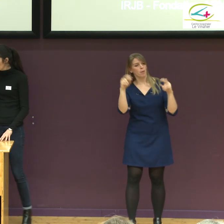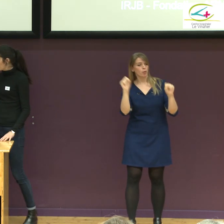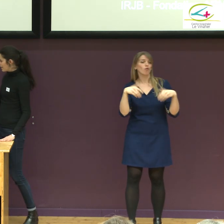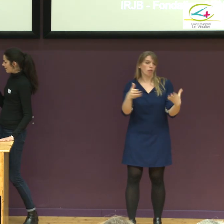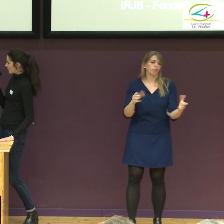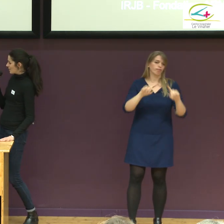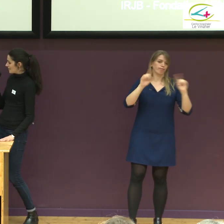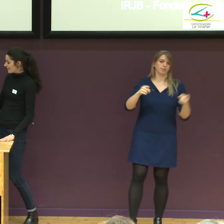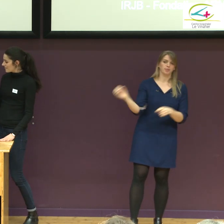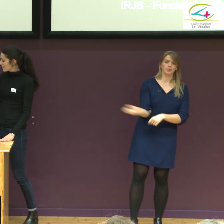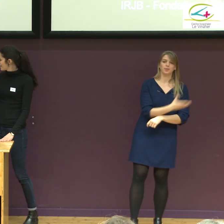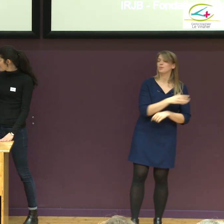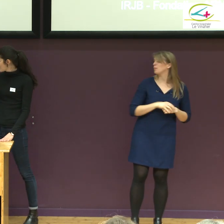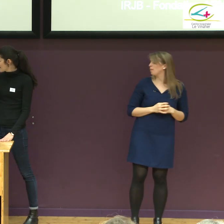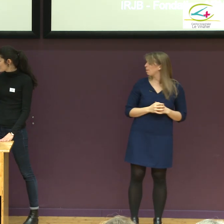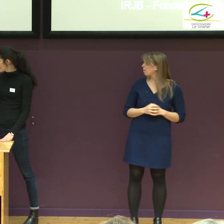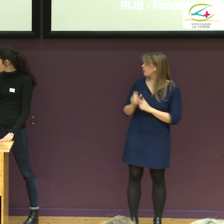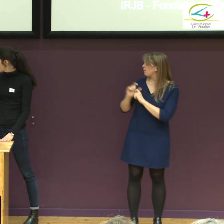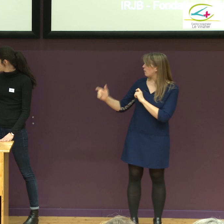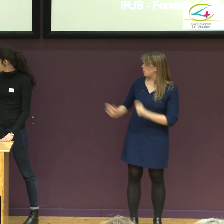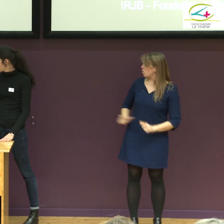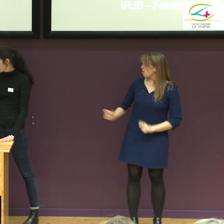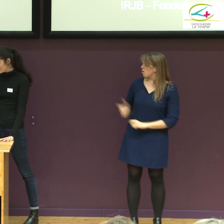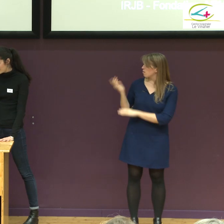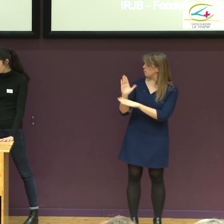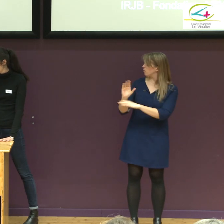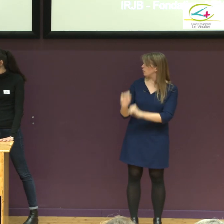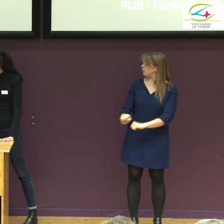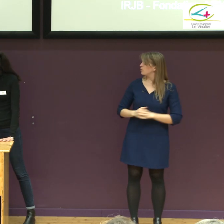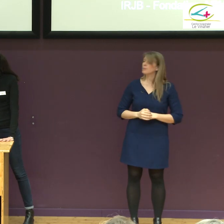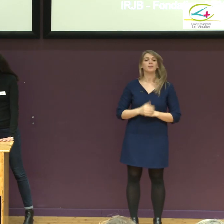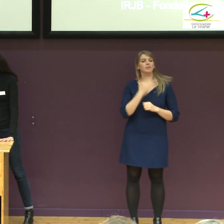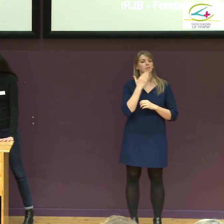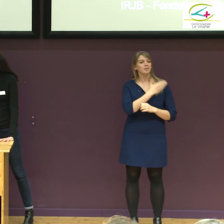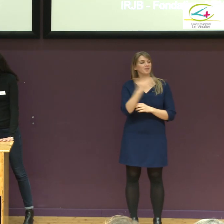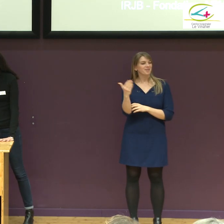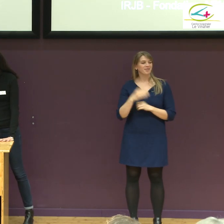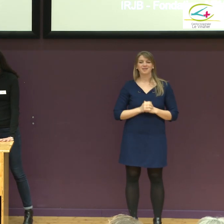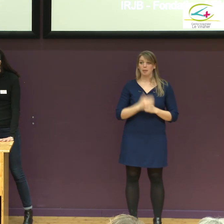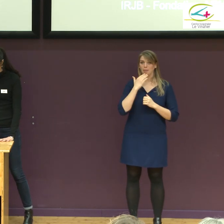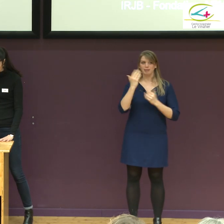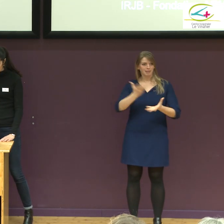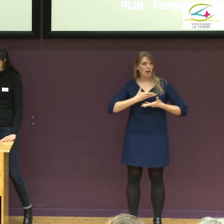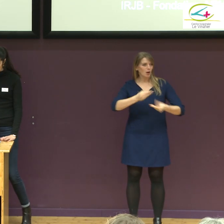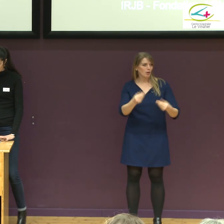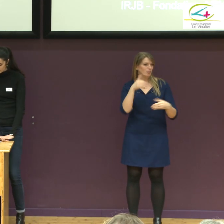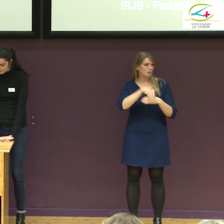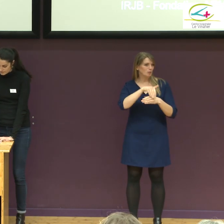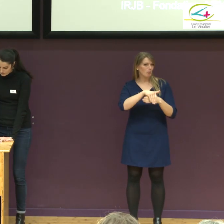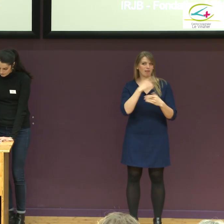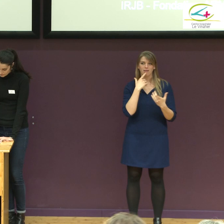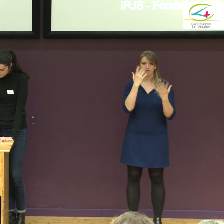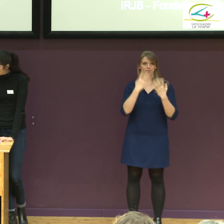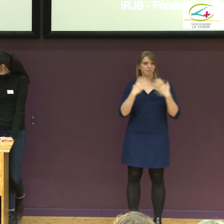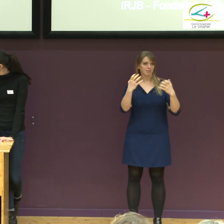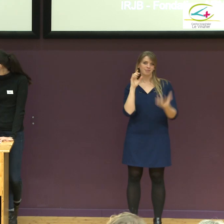ça. Donc, je vais laisser mes collègues se présenter. Bonsoir, merci de m'accueillir dans cette